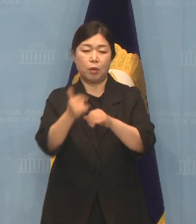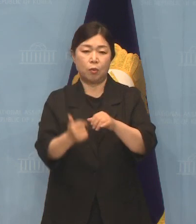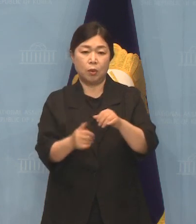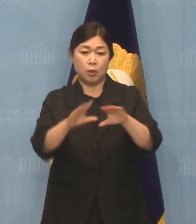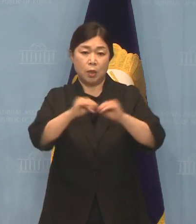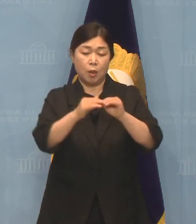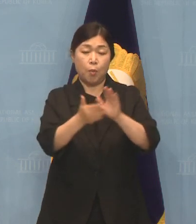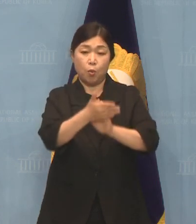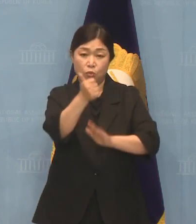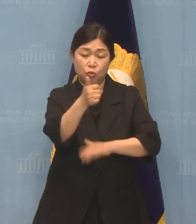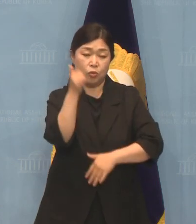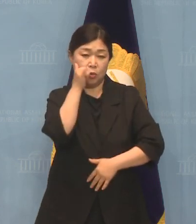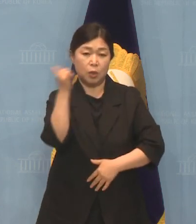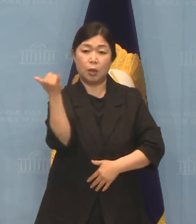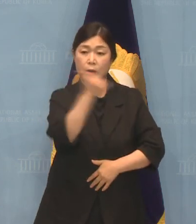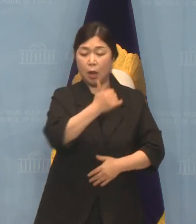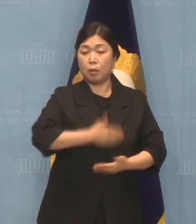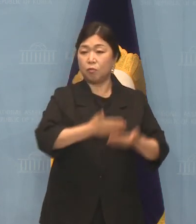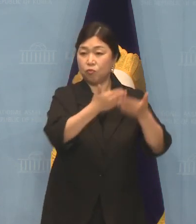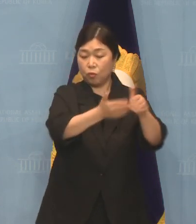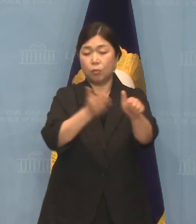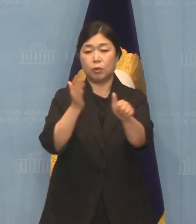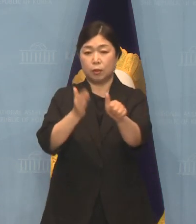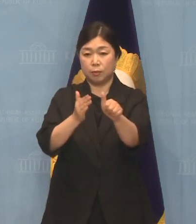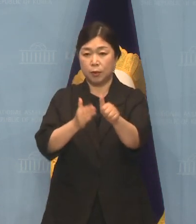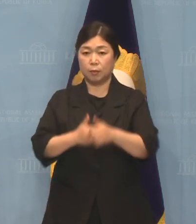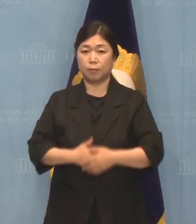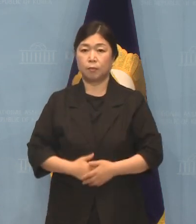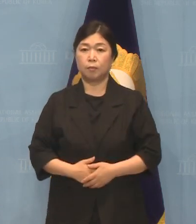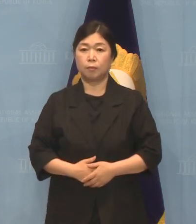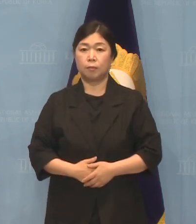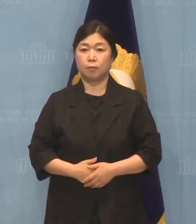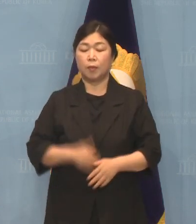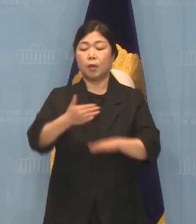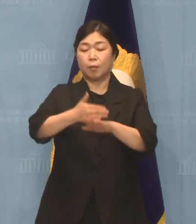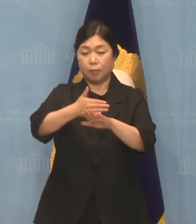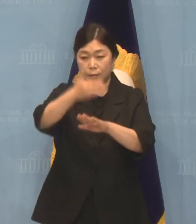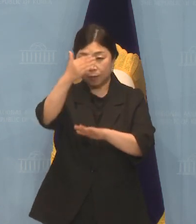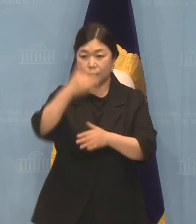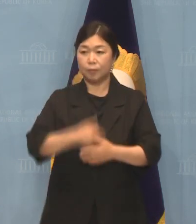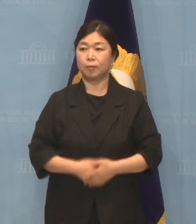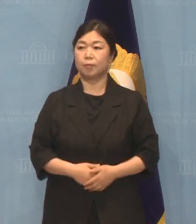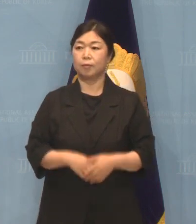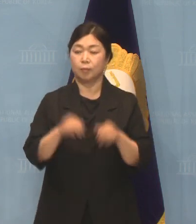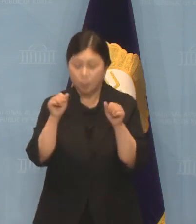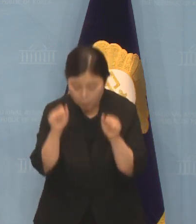재난대책본부에 반드시 신고해 주실 것을 거듭 당부드립니다. 감사합니다.